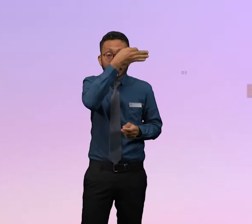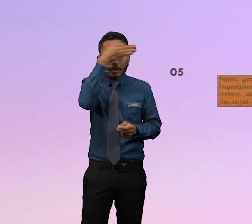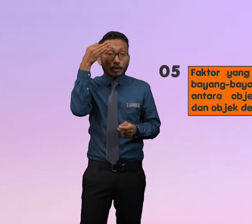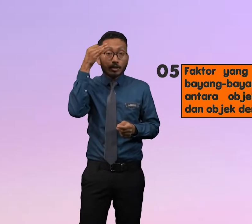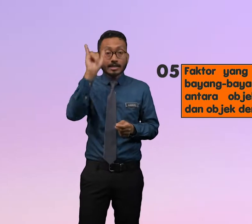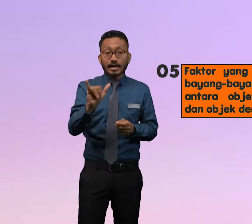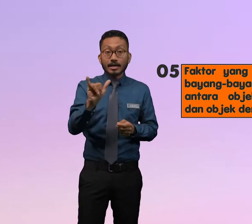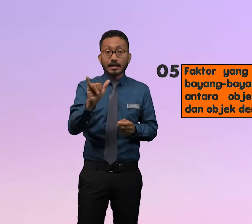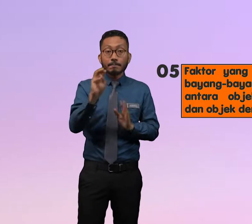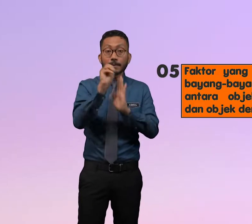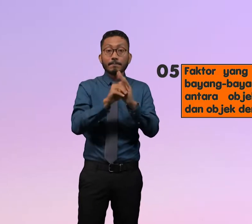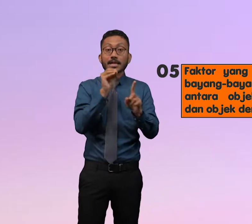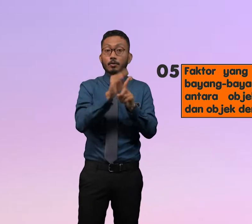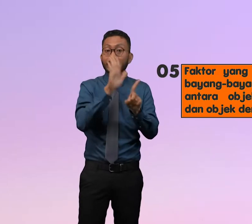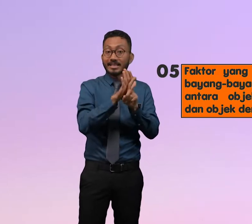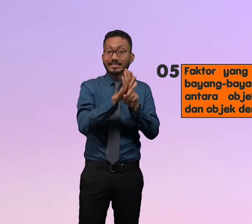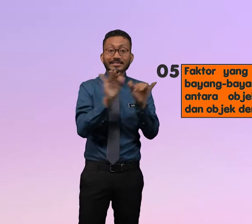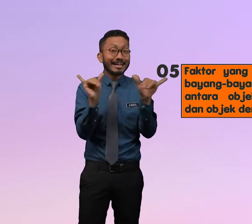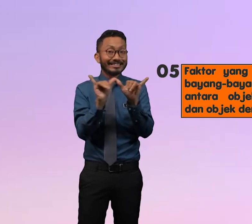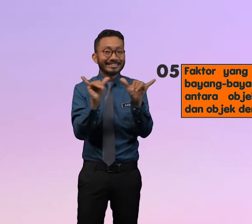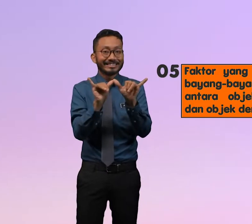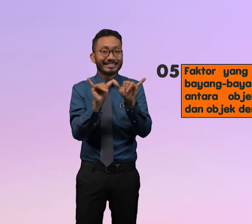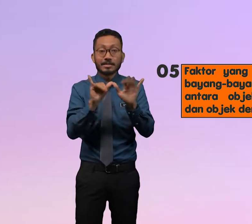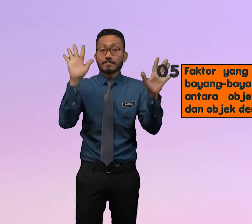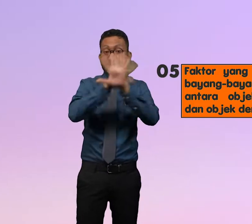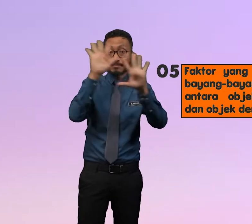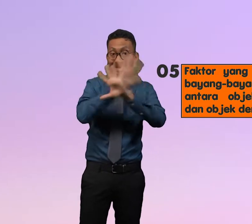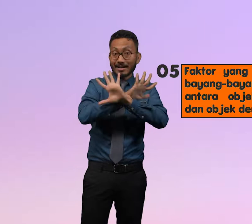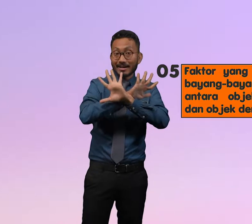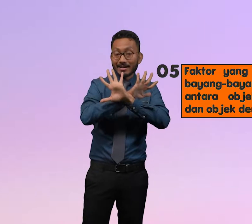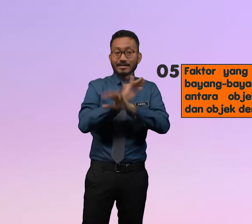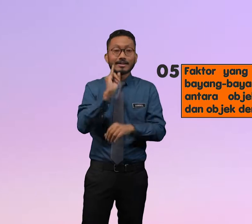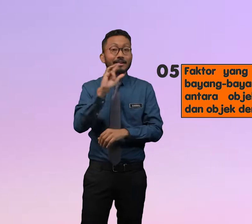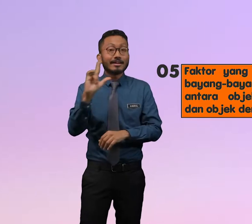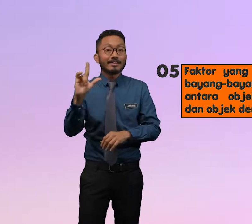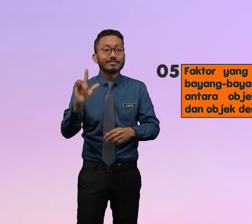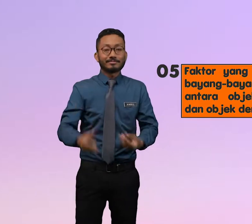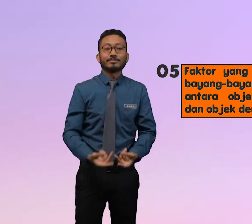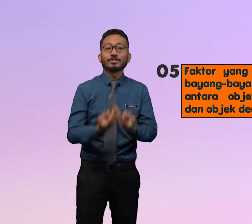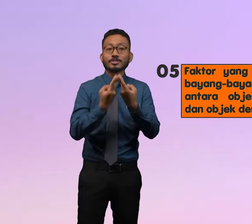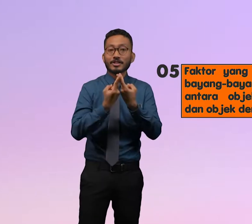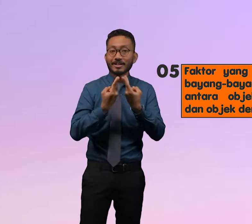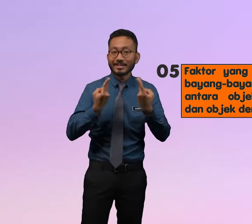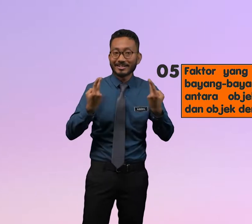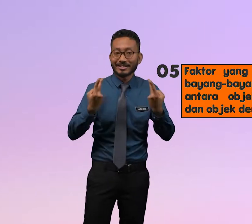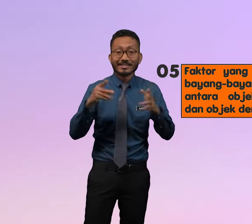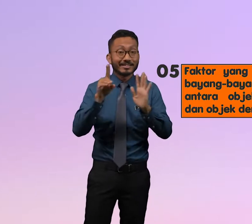Patut ya mempengaruhi saya bayar-bayar ialah jarak